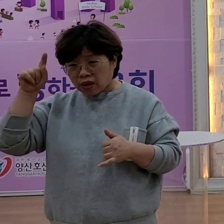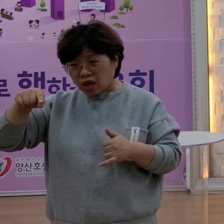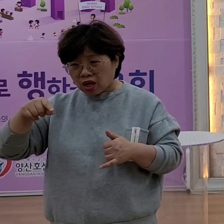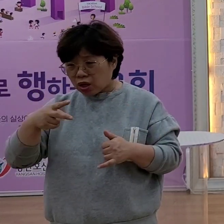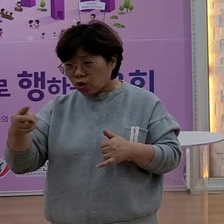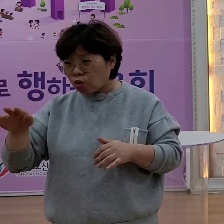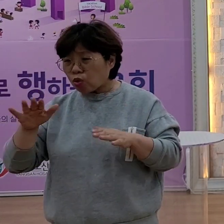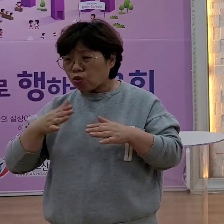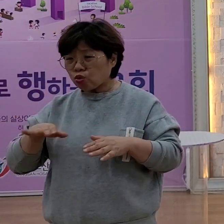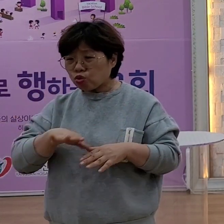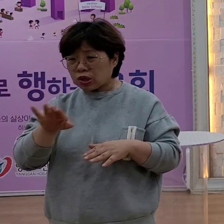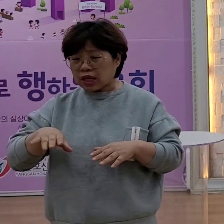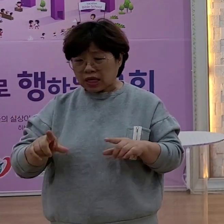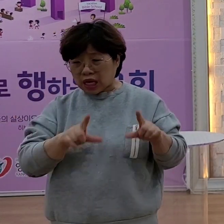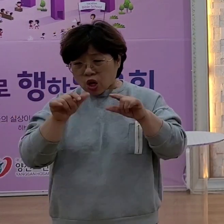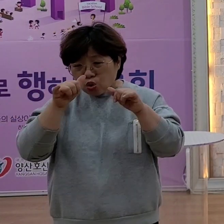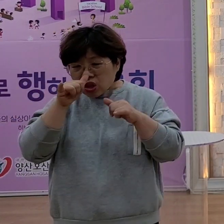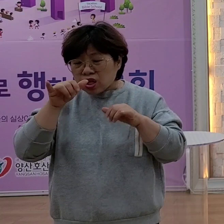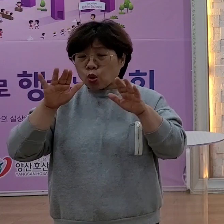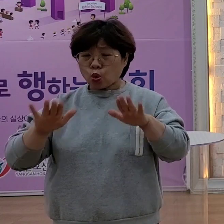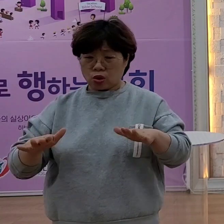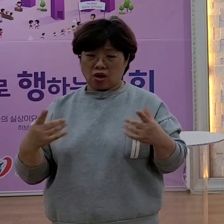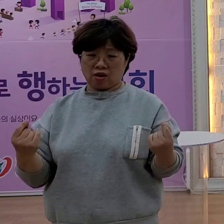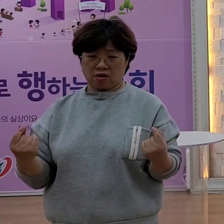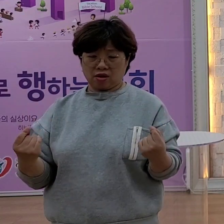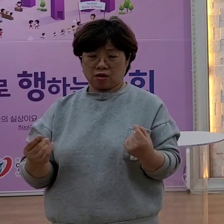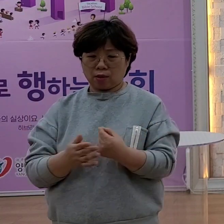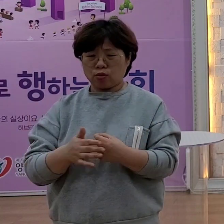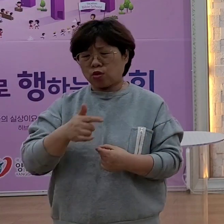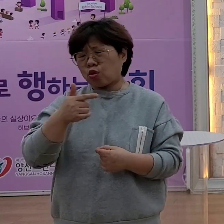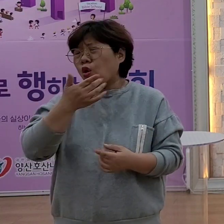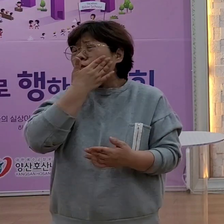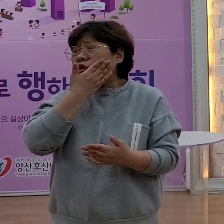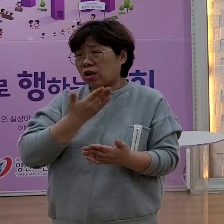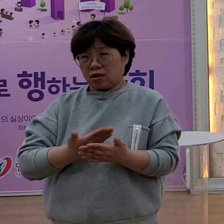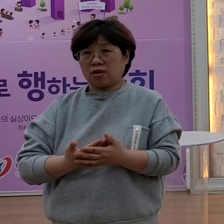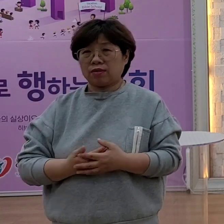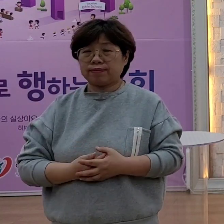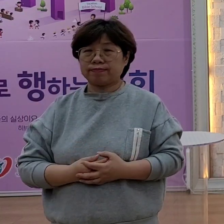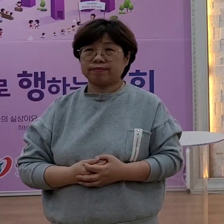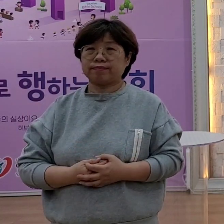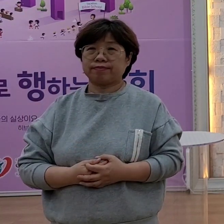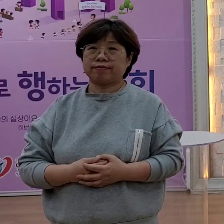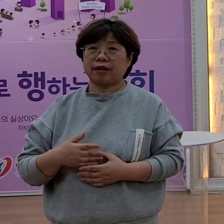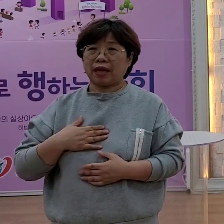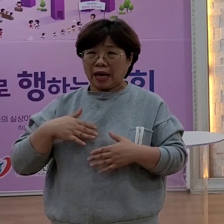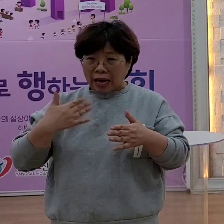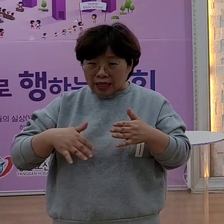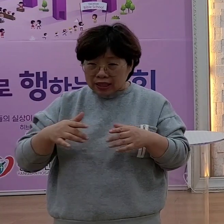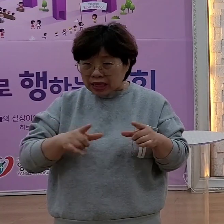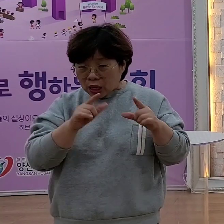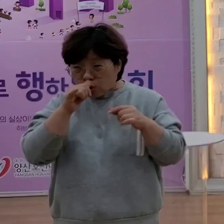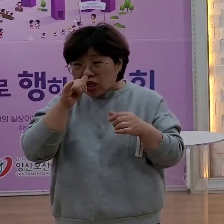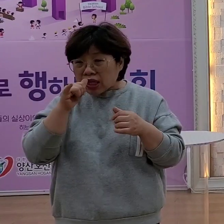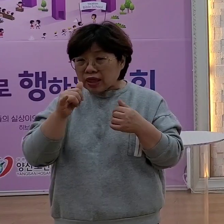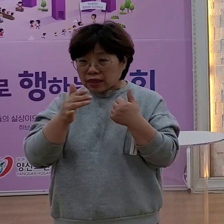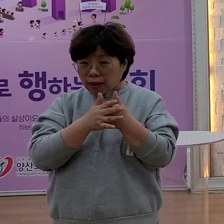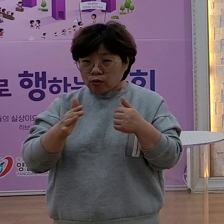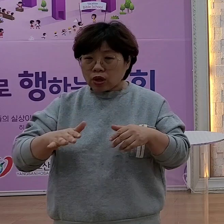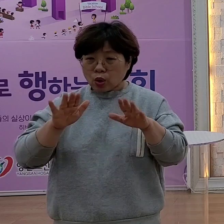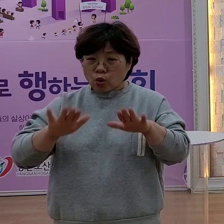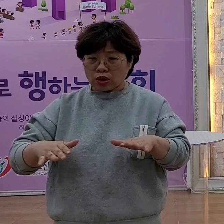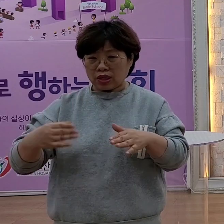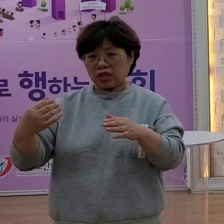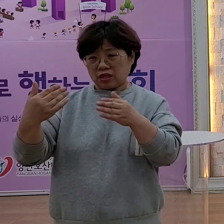하루를 오늘 우리는 살고 있다는 이 자체가, 이 하루가 얼마나 귀한 하루냐라는 것이죠. 그러니까 오늘 이